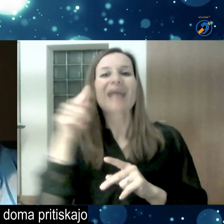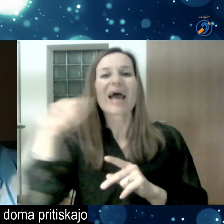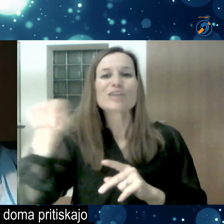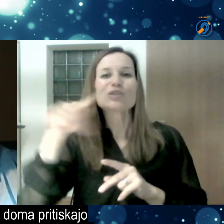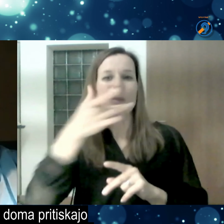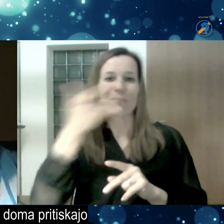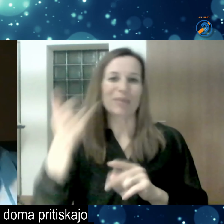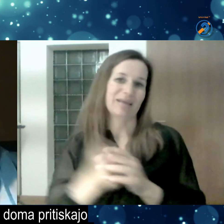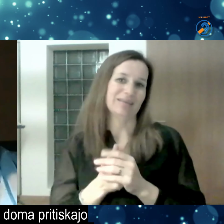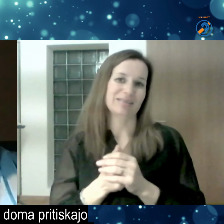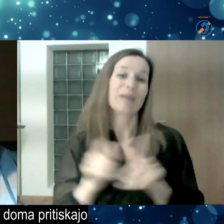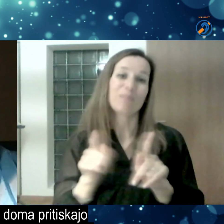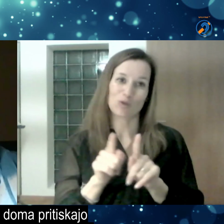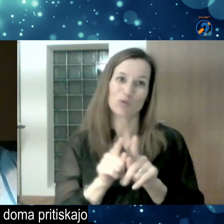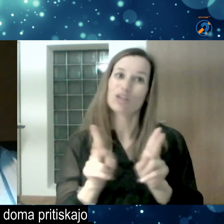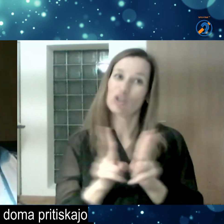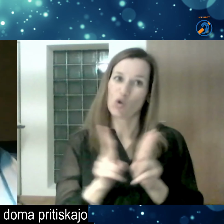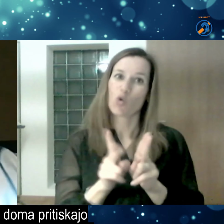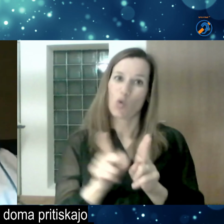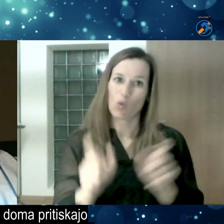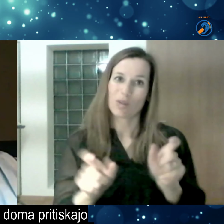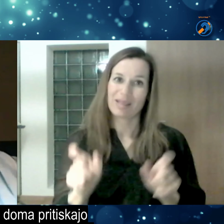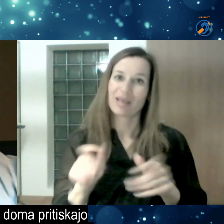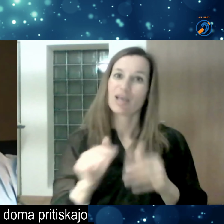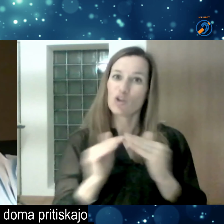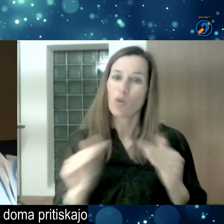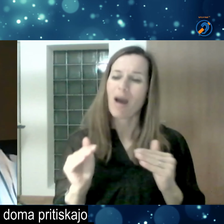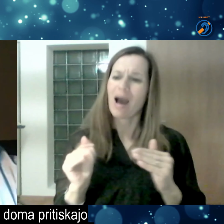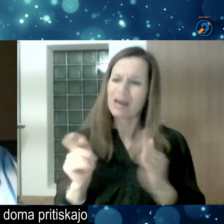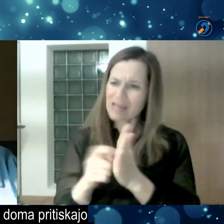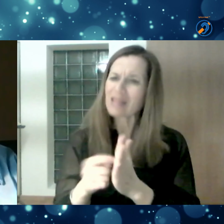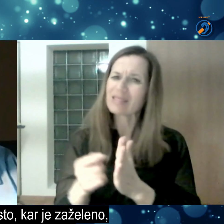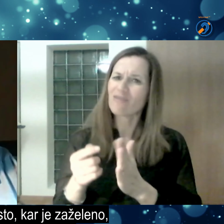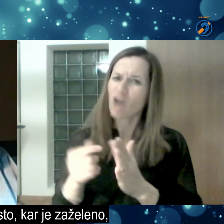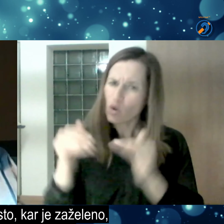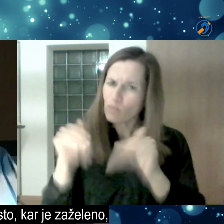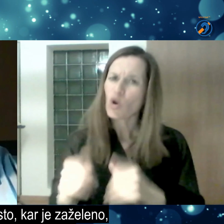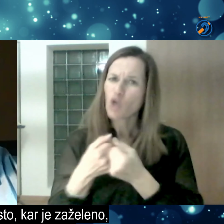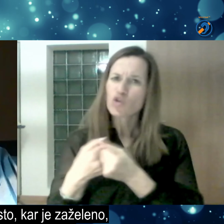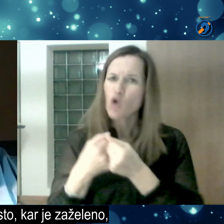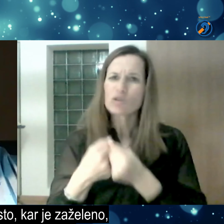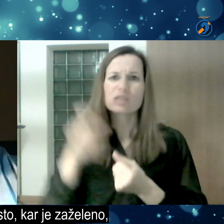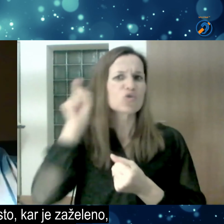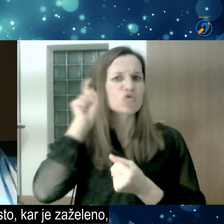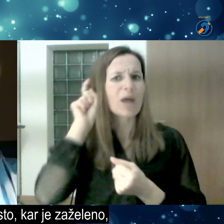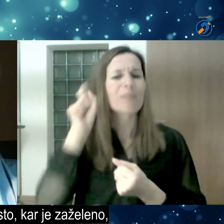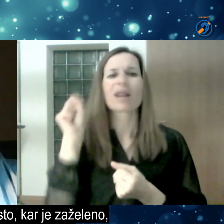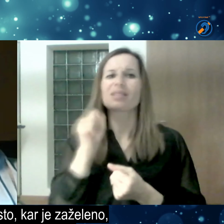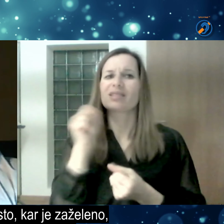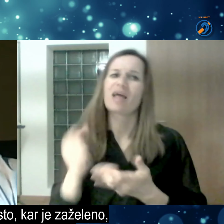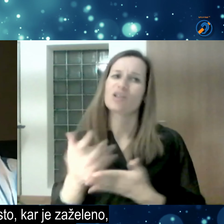tudi svojci doma pritiskajo nanje, da jih resnično nosijo in da dosežejo tisto,